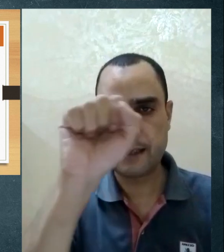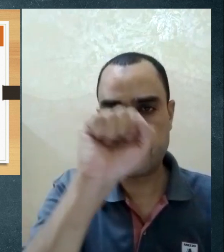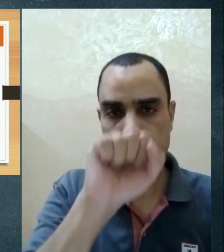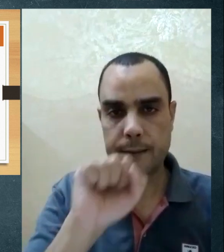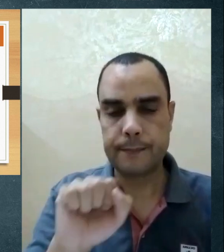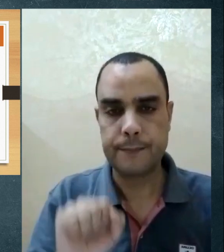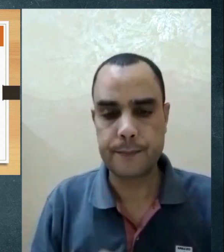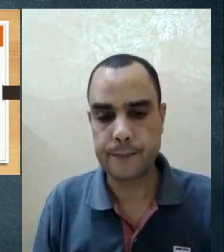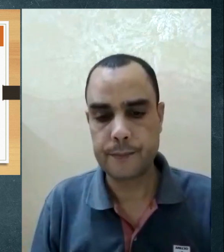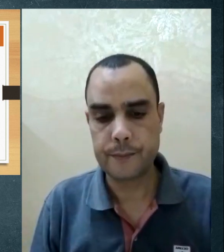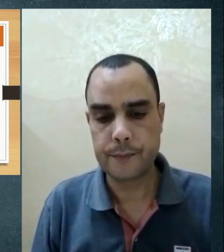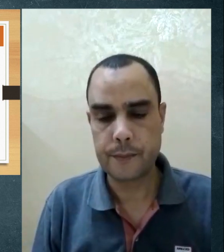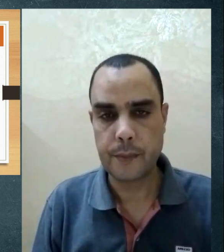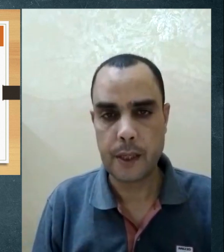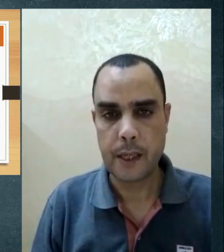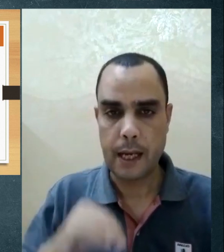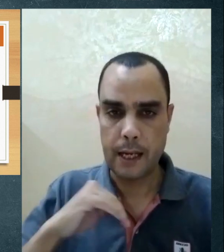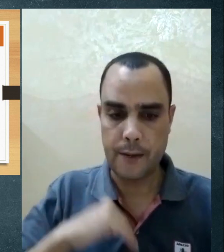السمات